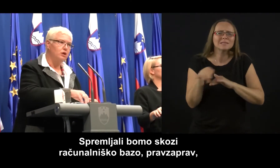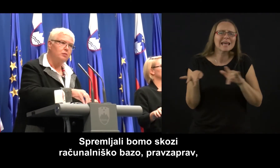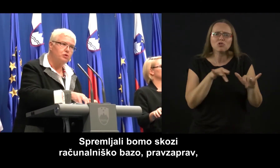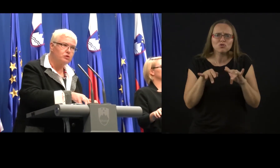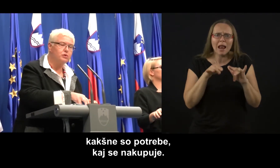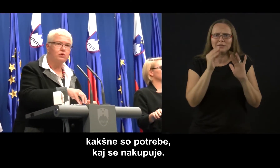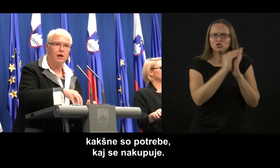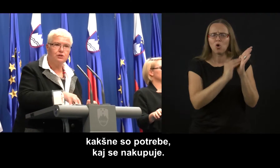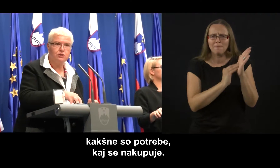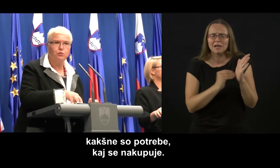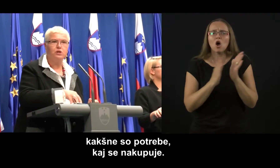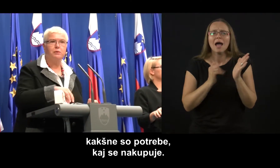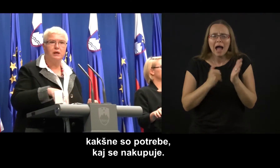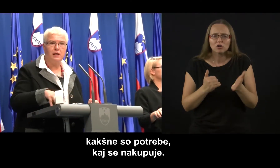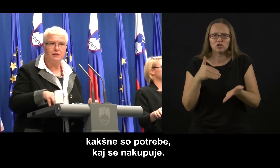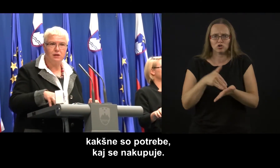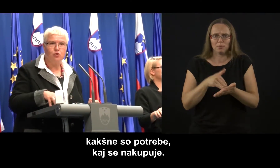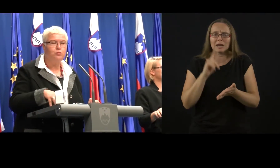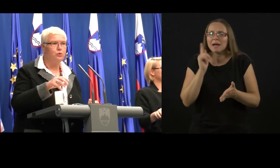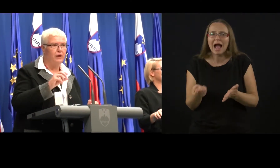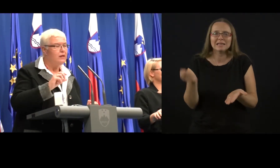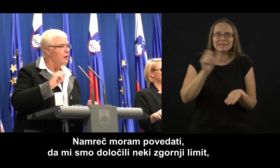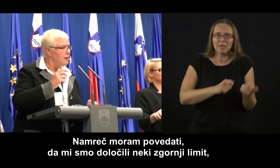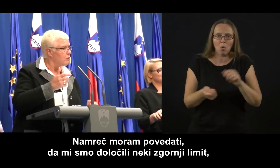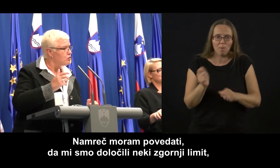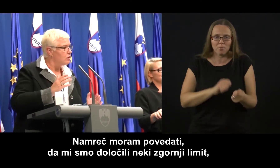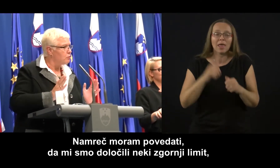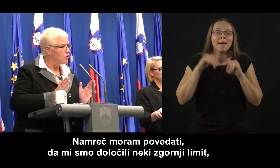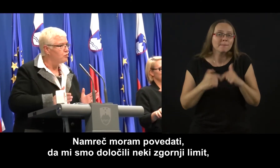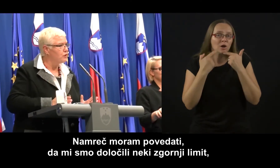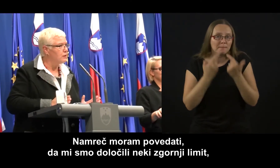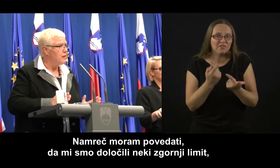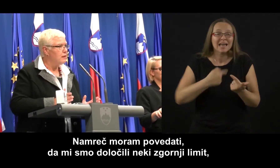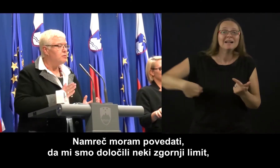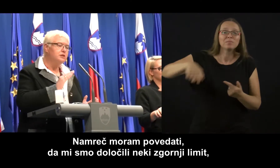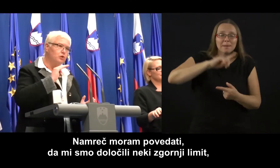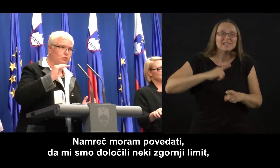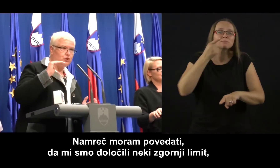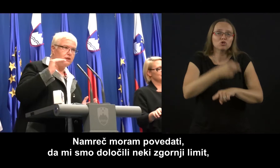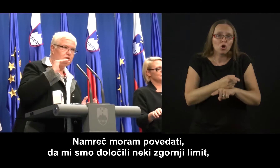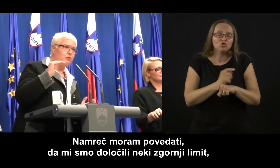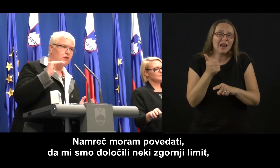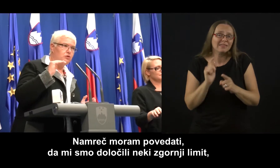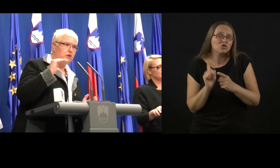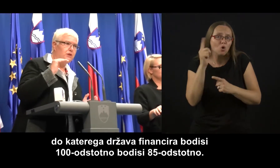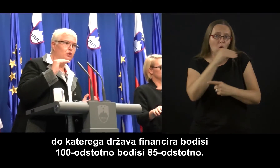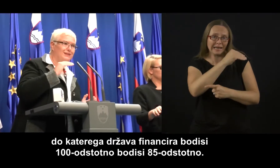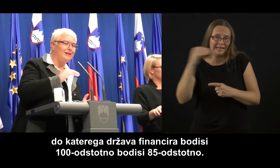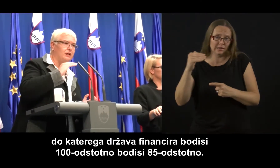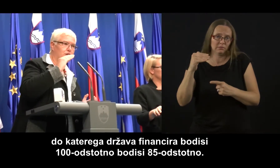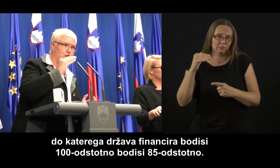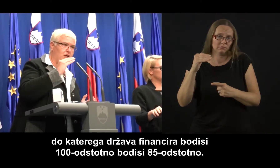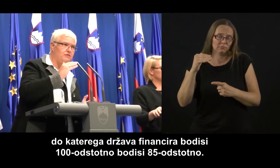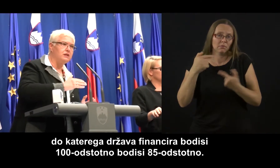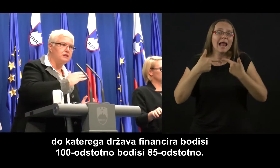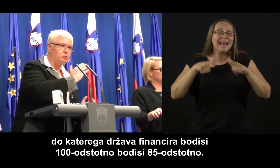bazo, pravzaprav, kakšne so potrebe, kaj se nakupuje. Namreč moram povedati, da mi smo določili nek zgornji limit, do